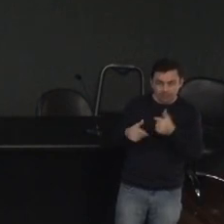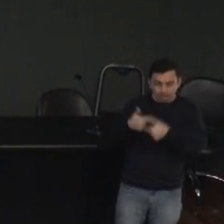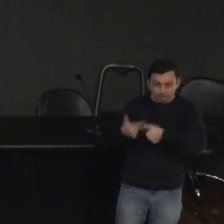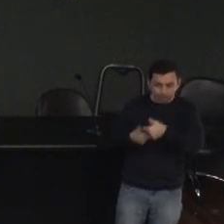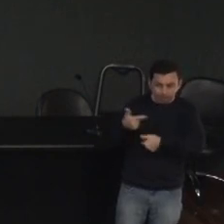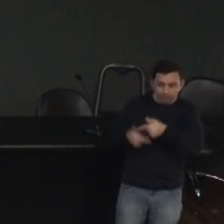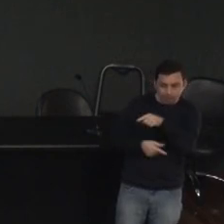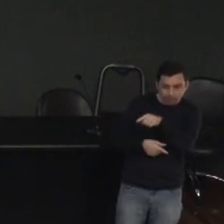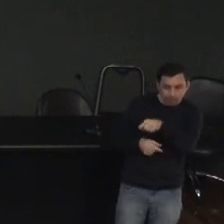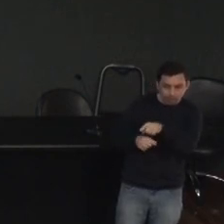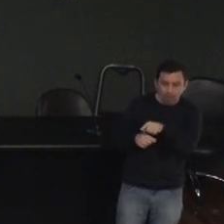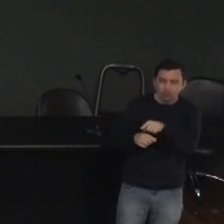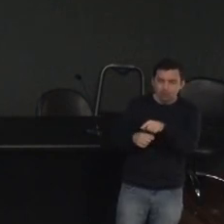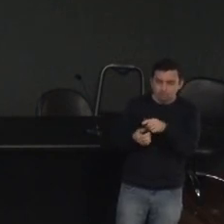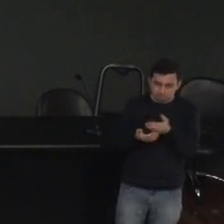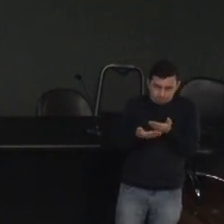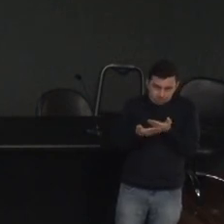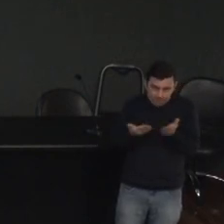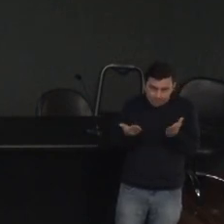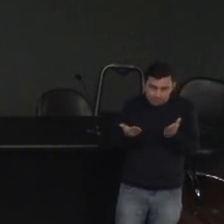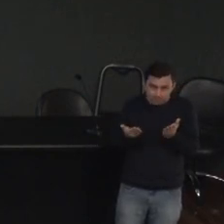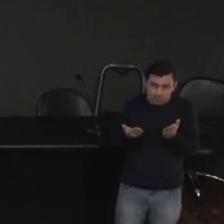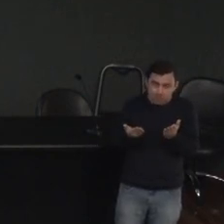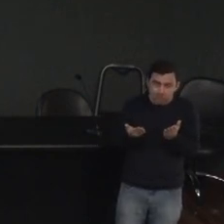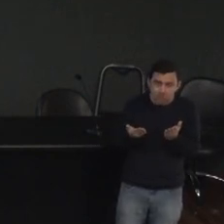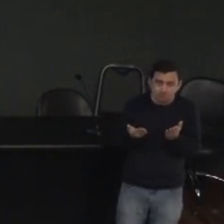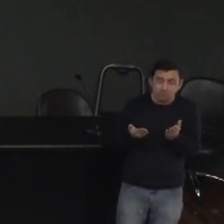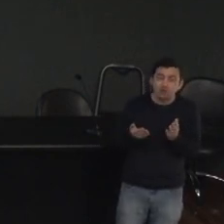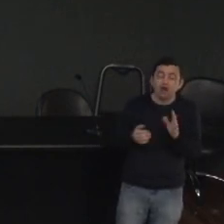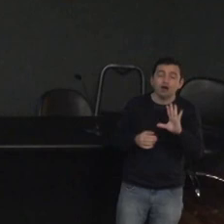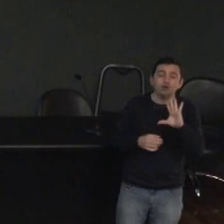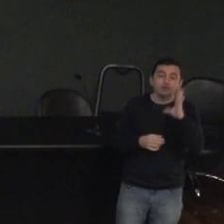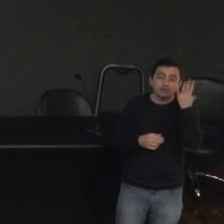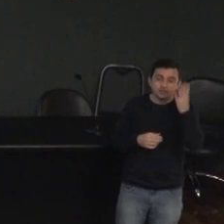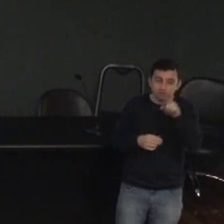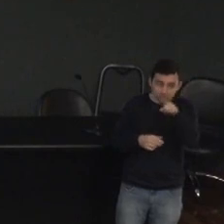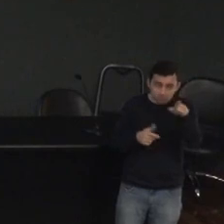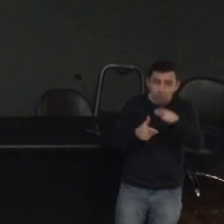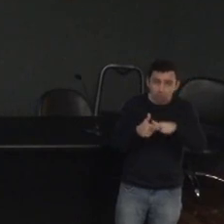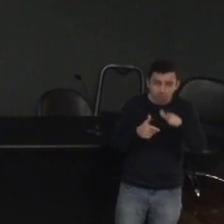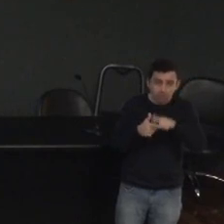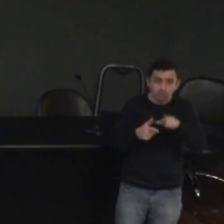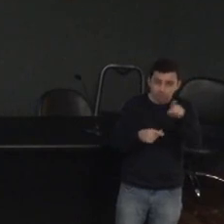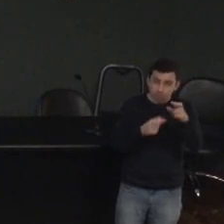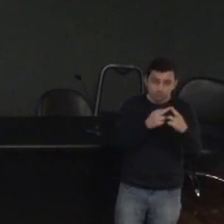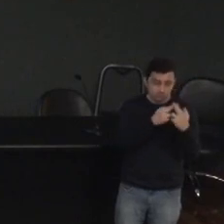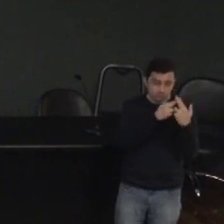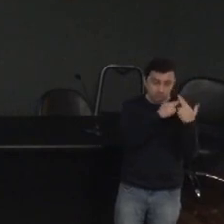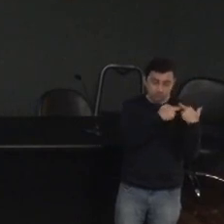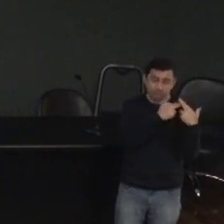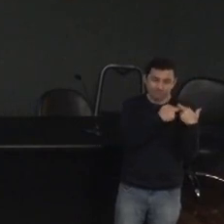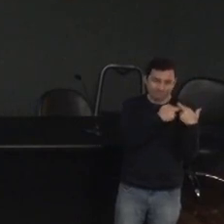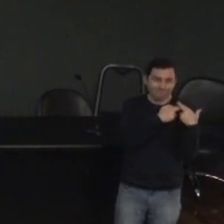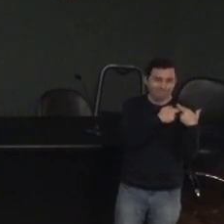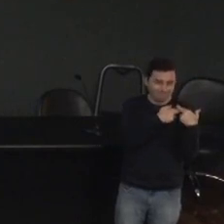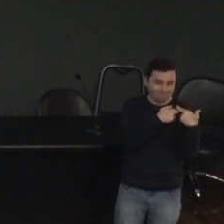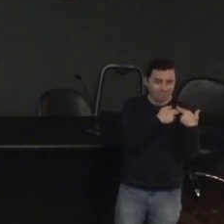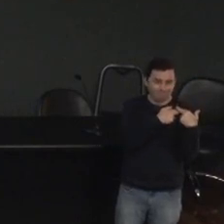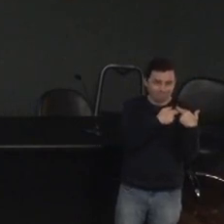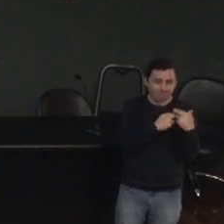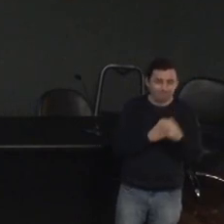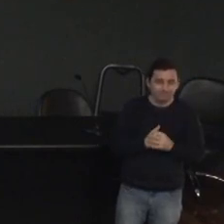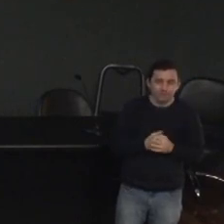do serviço e que são também de responsabilidade do controlador Assembleia vocês podem ter problema porque vocês são responsáveis lembra de forma solidária